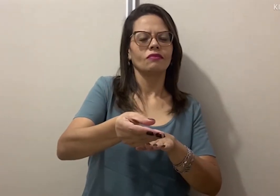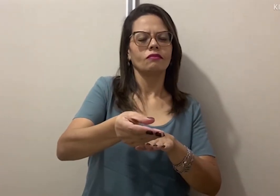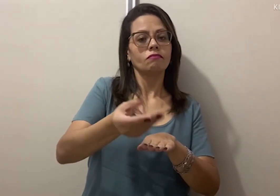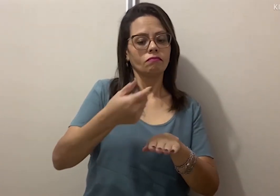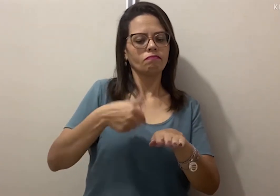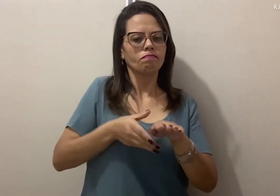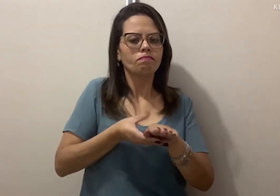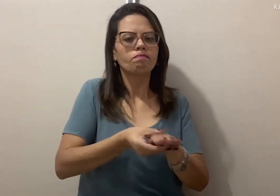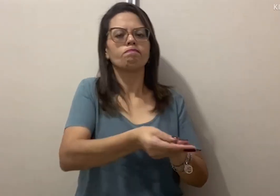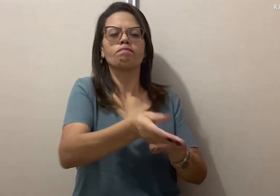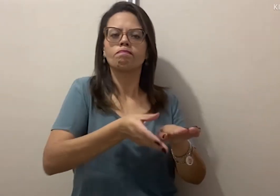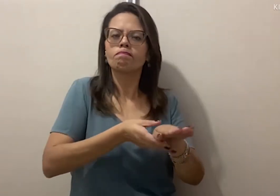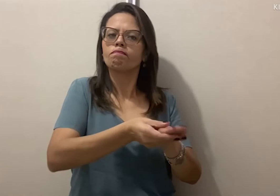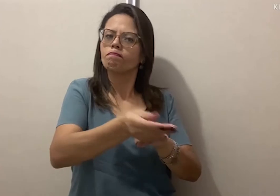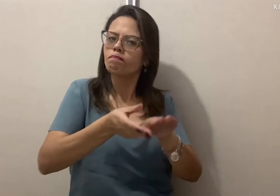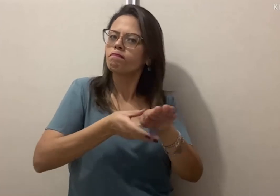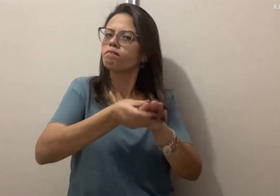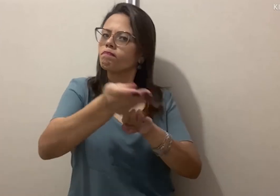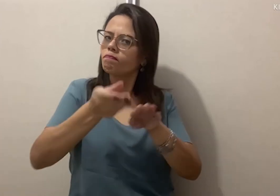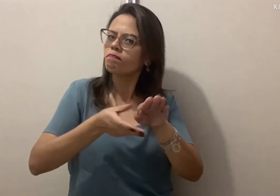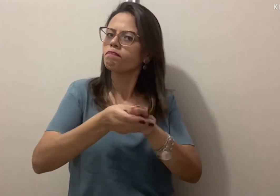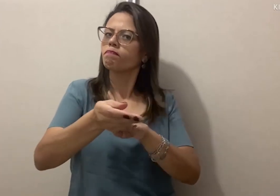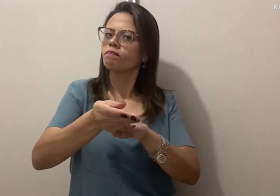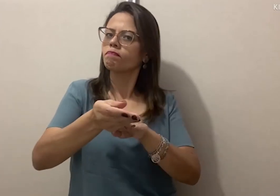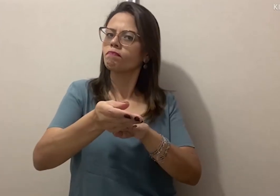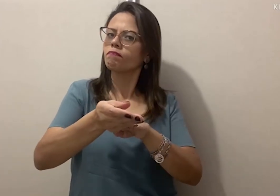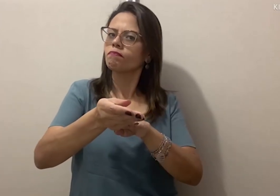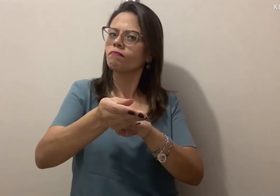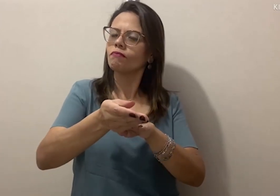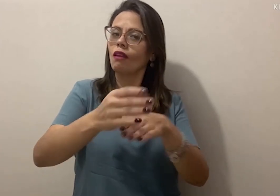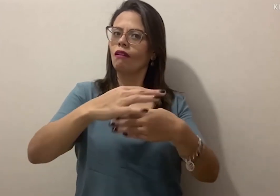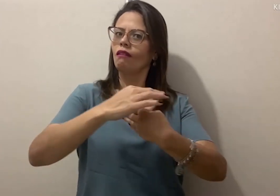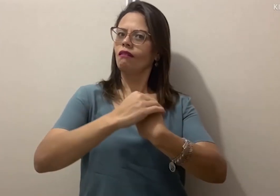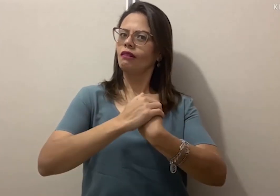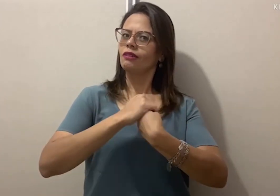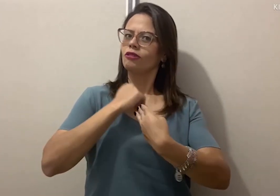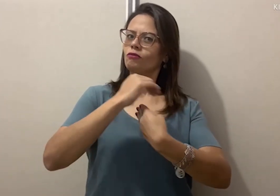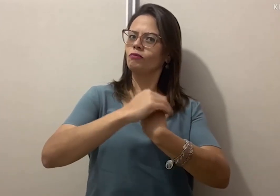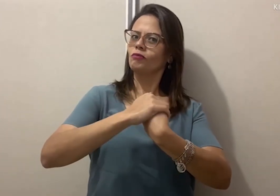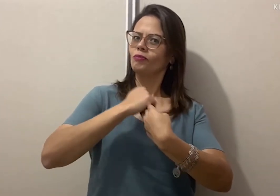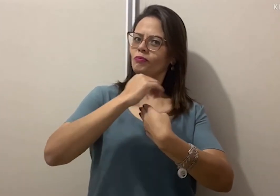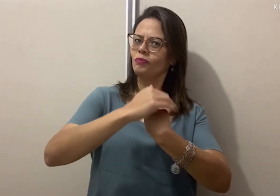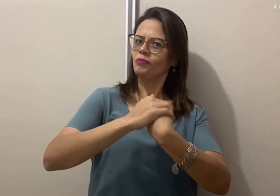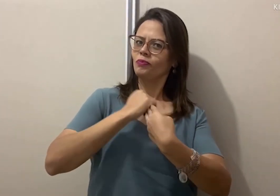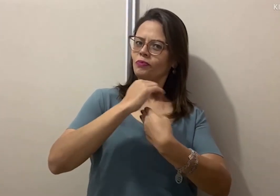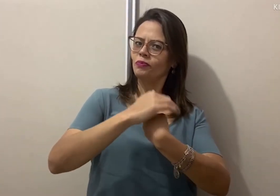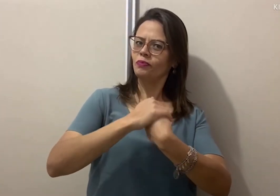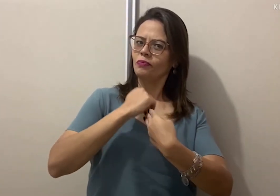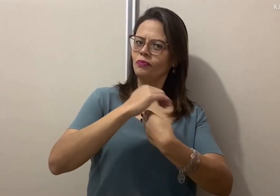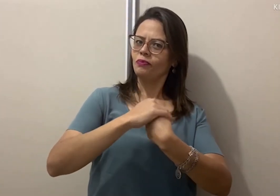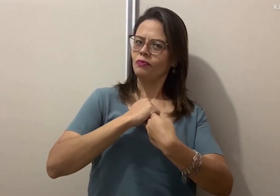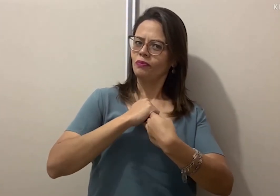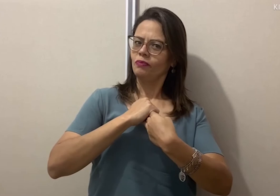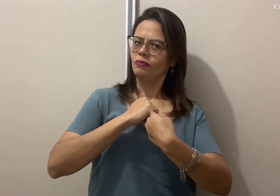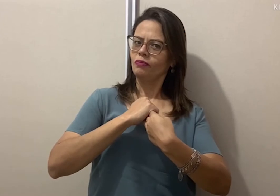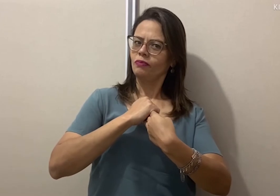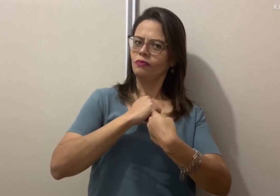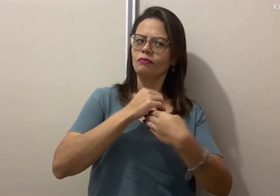Aconselhar. Eu aconselho. Eu sou aconselhada. Você